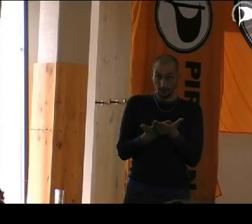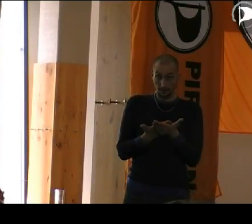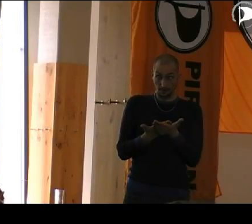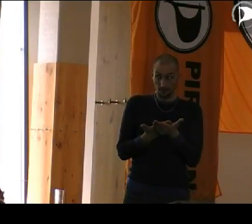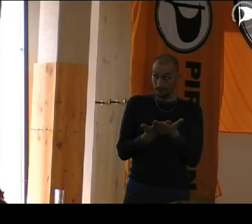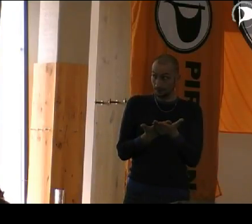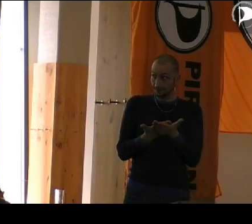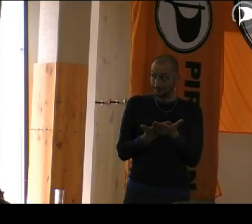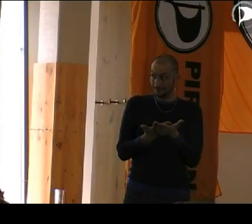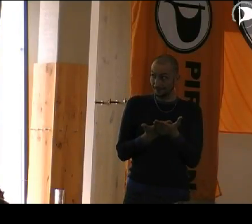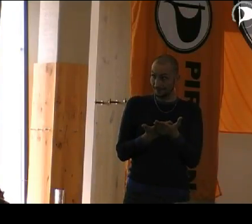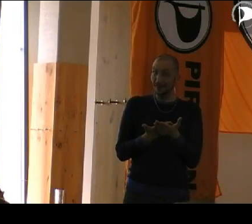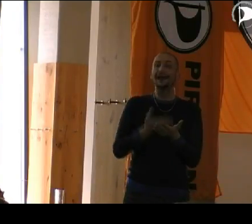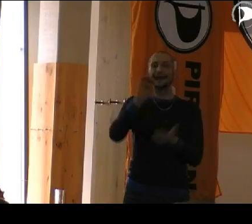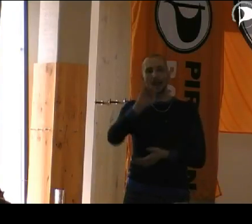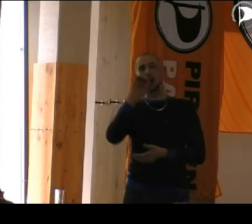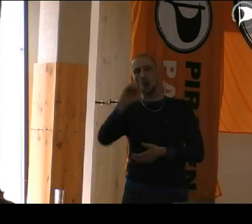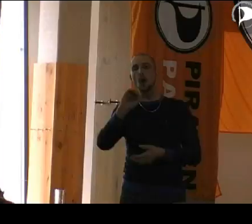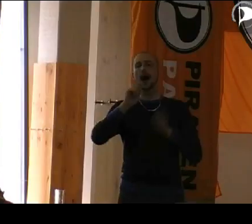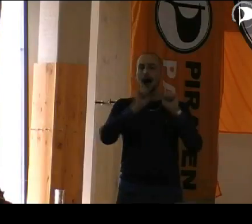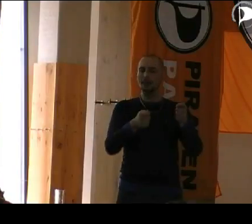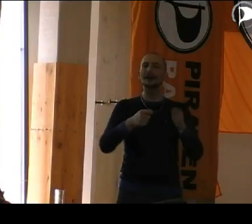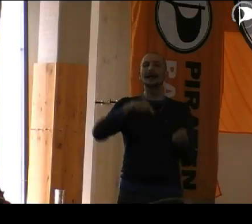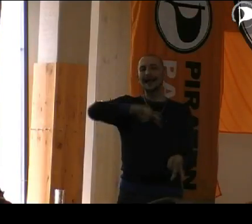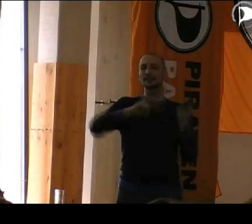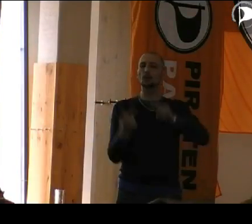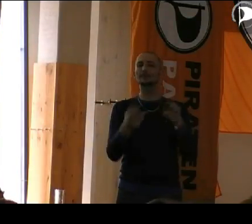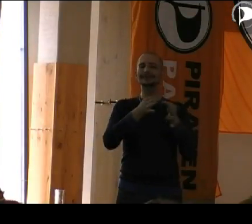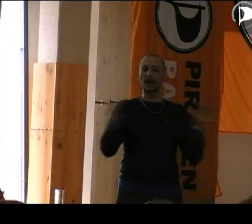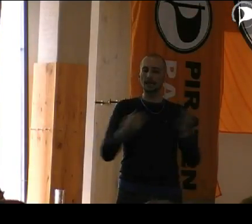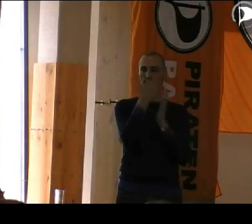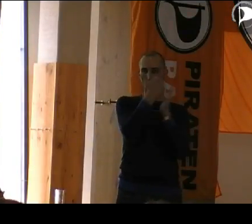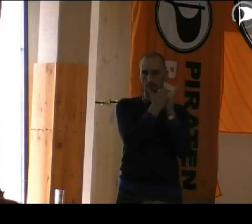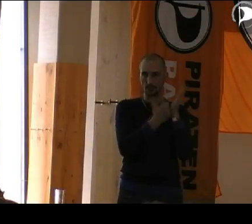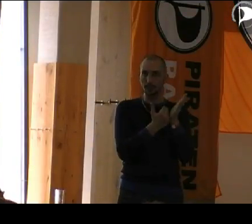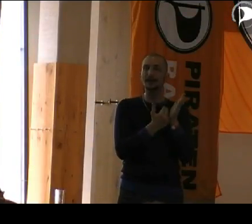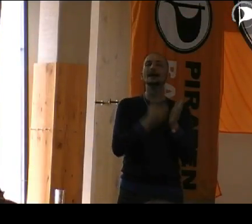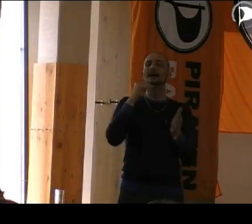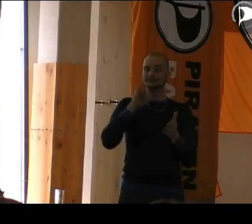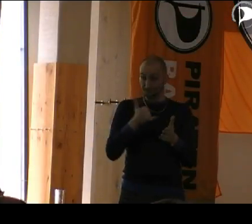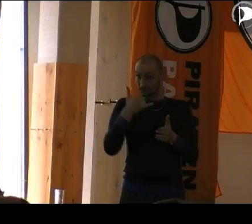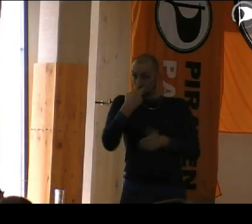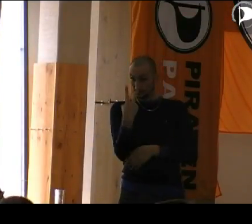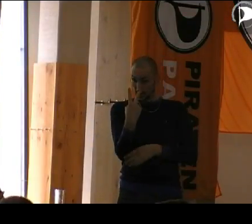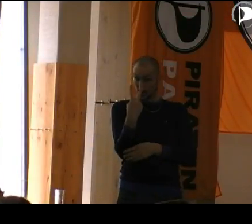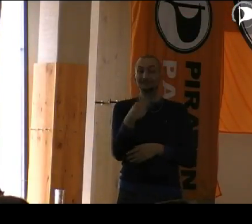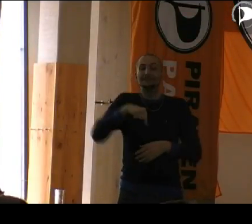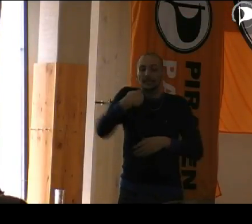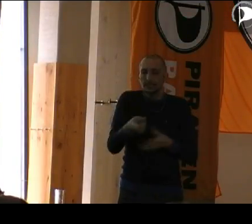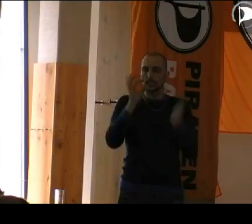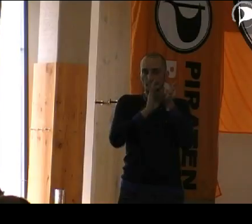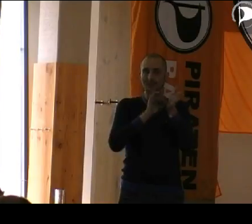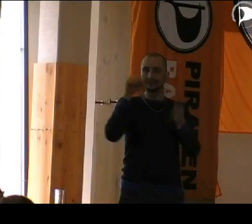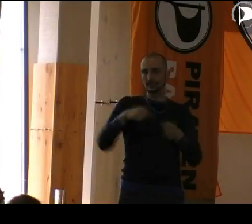ich habe denen die ohrenquallen auch andere der tagesordnung braucht weil der nächste punkt der tagesordnung den